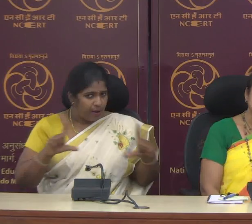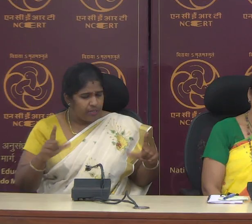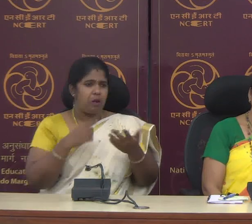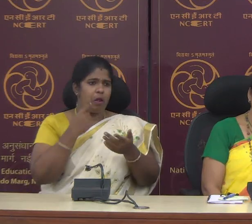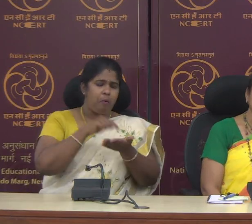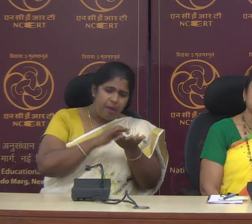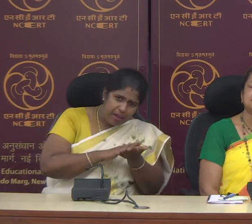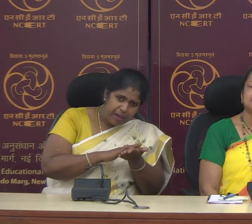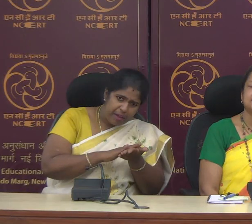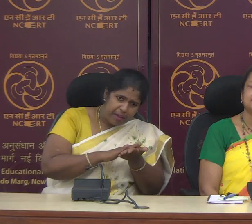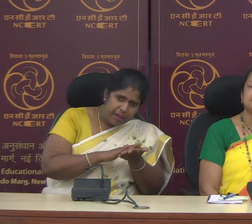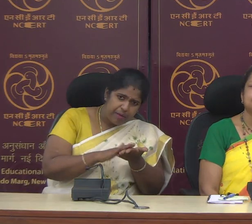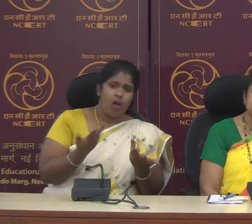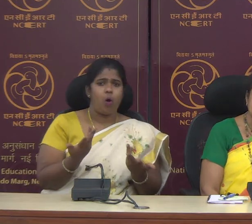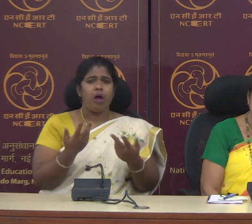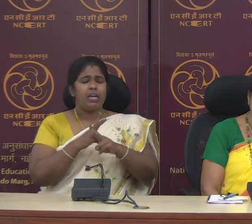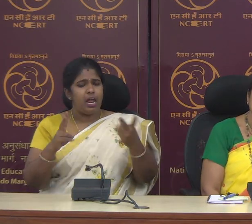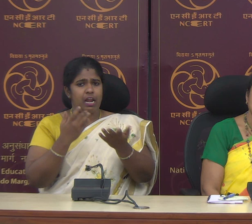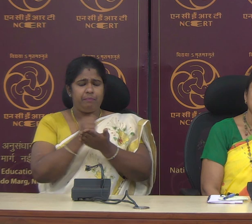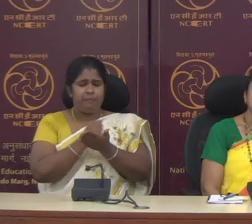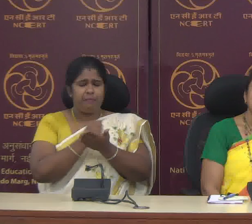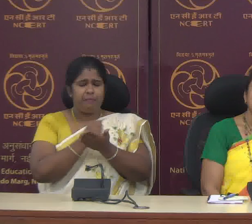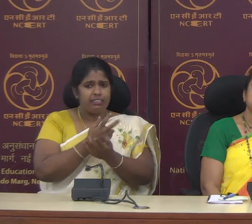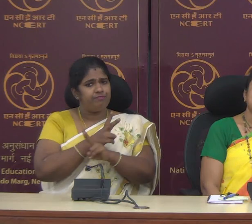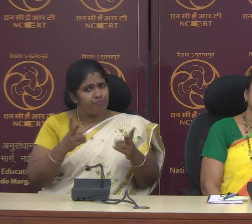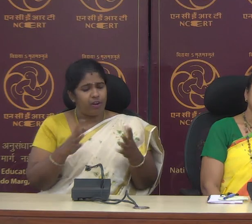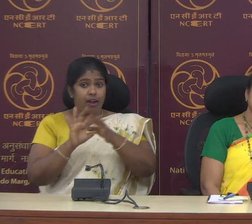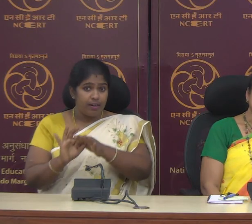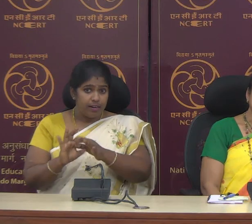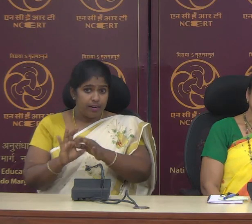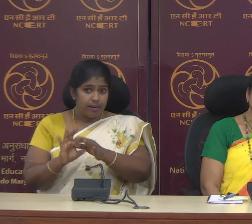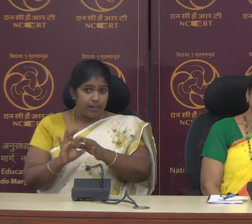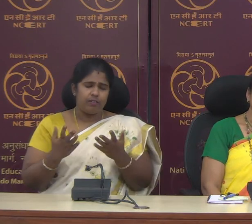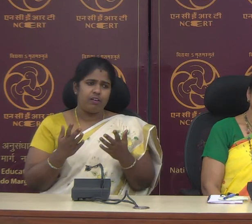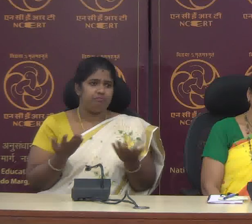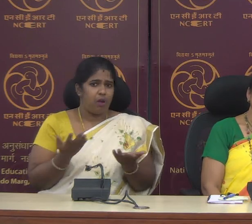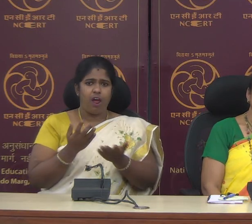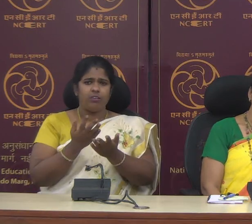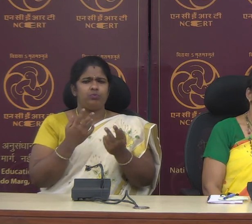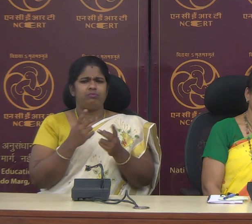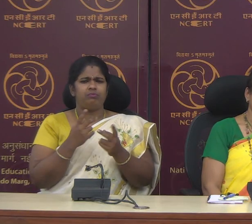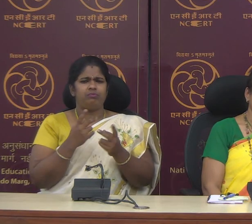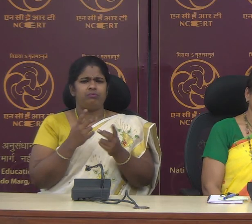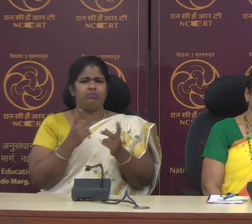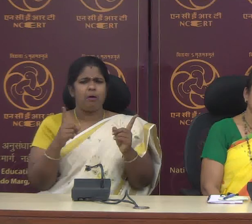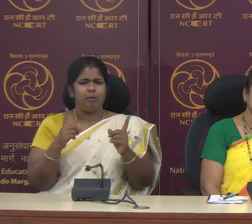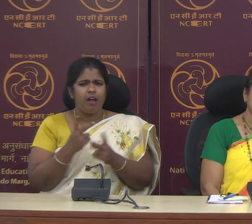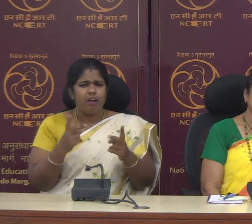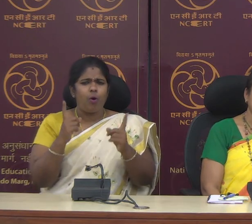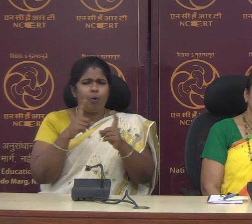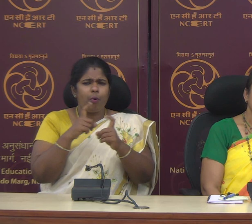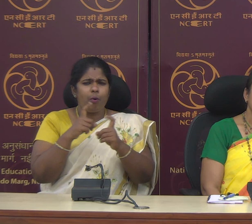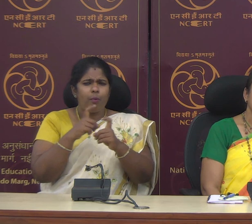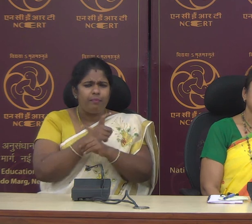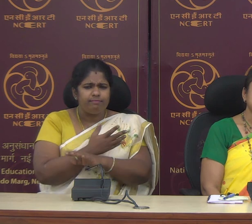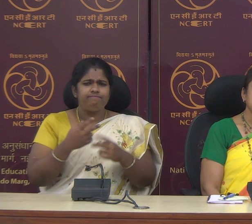ब्रेल से संबंधित हो या एक्स्ट्रा प्रैक्टिस से रिलेटेड हो या जटिल विषय वस्तु के सरलीकरण से